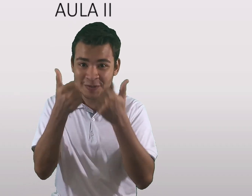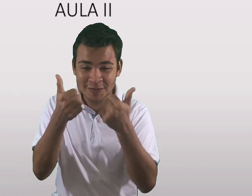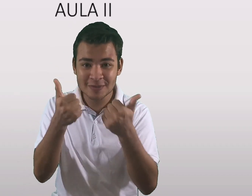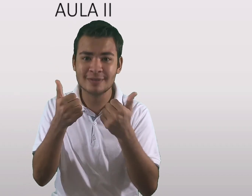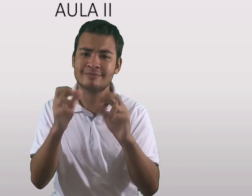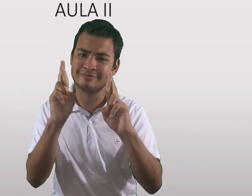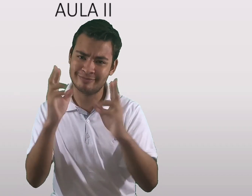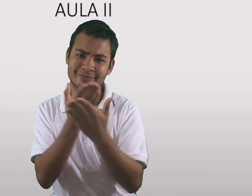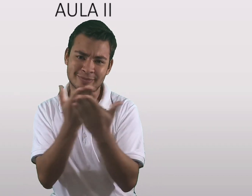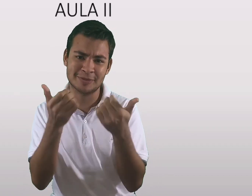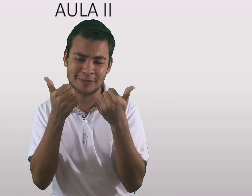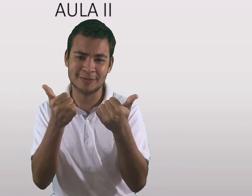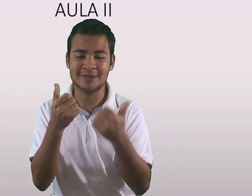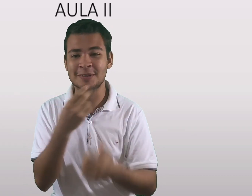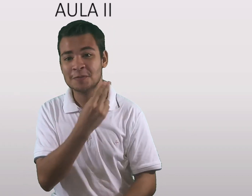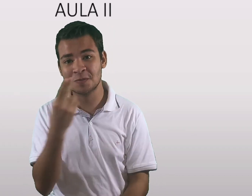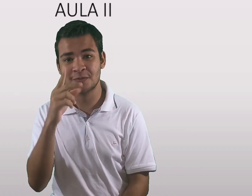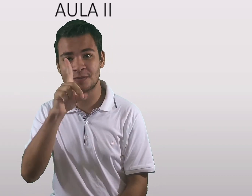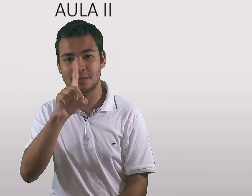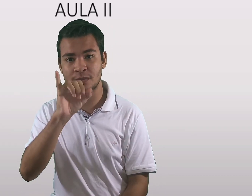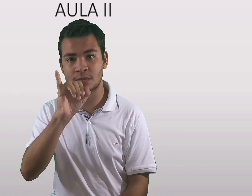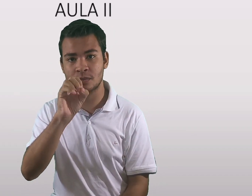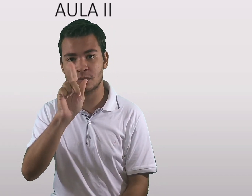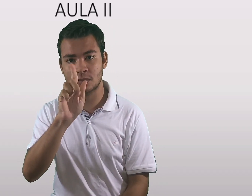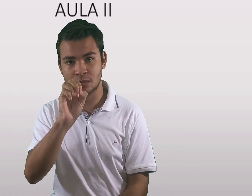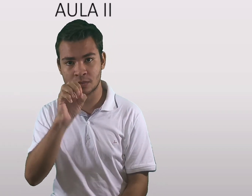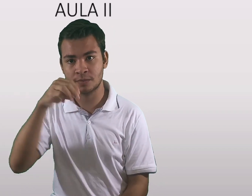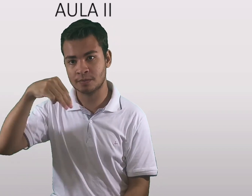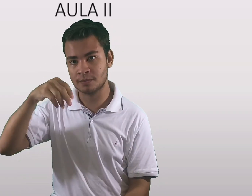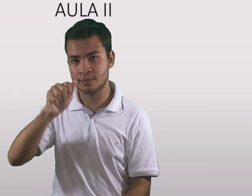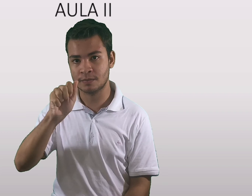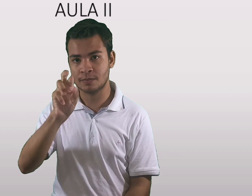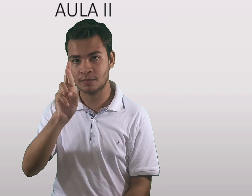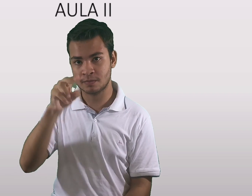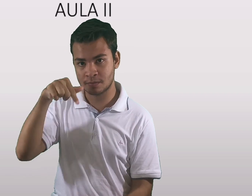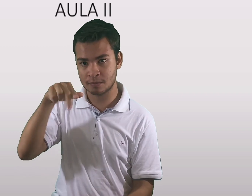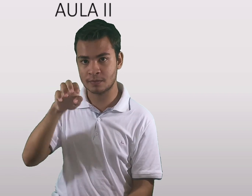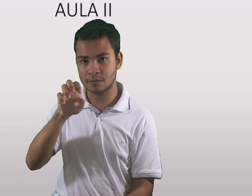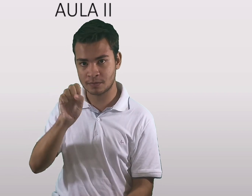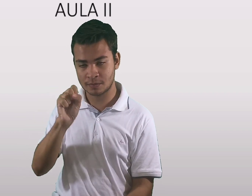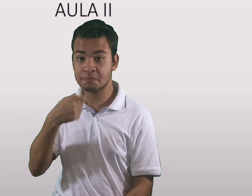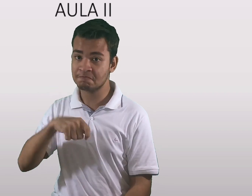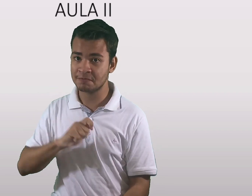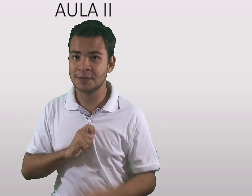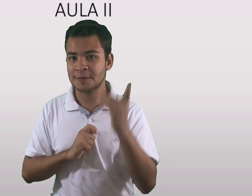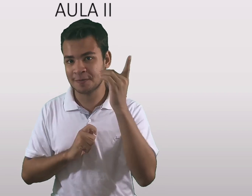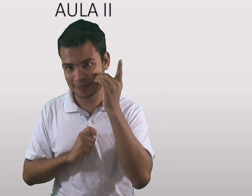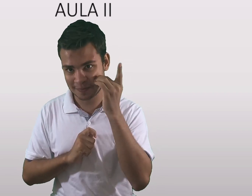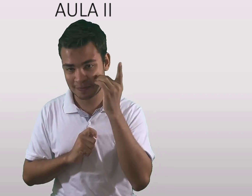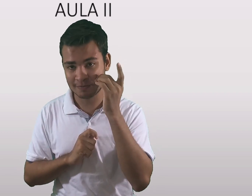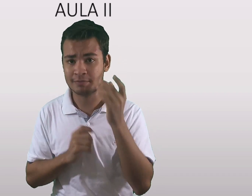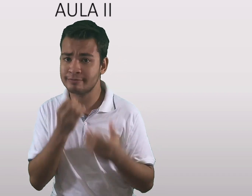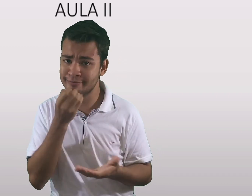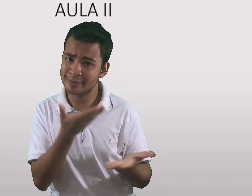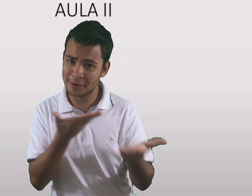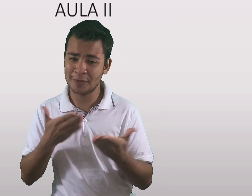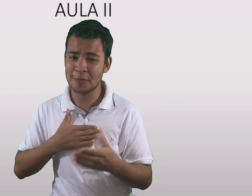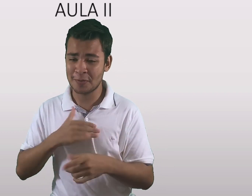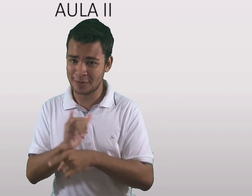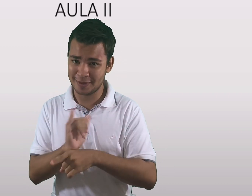Olá, tudo bem? Tomara que seja bem. Meu nome é Diogo Marques e esse é o meu sinal.